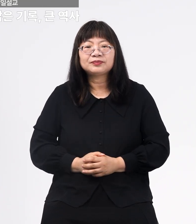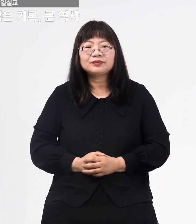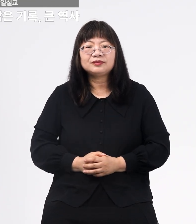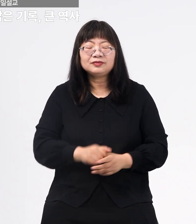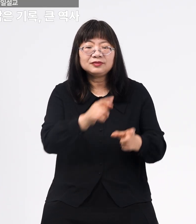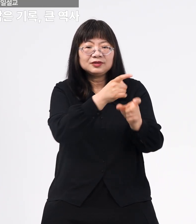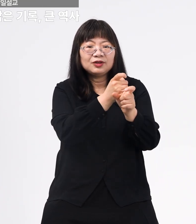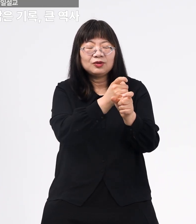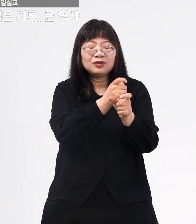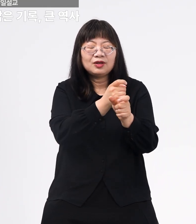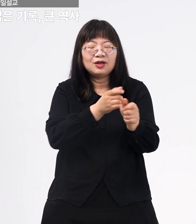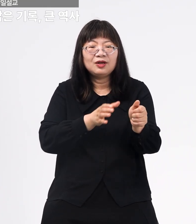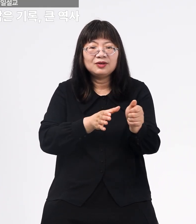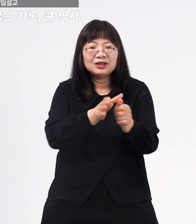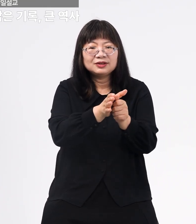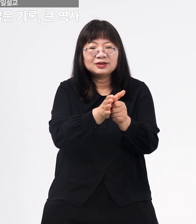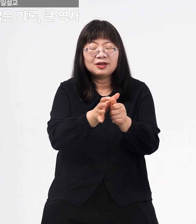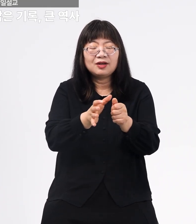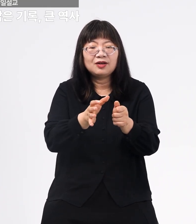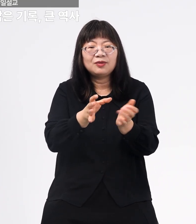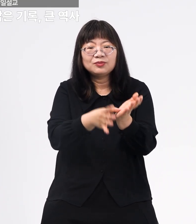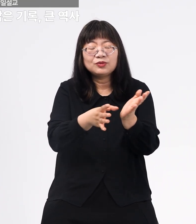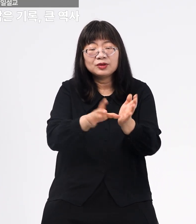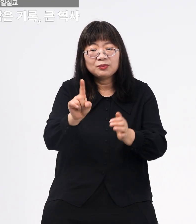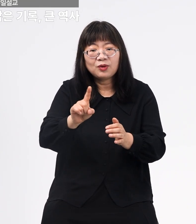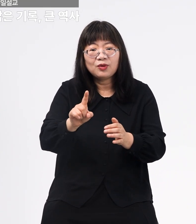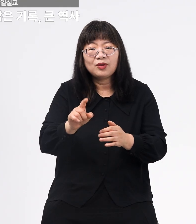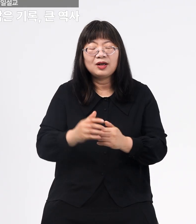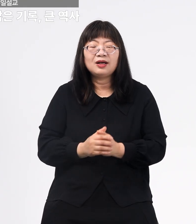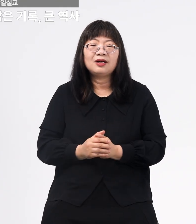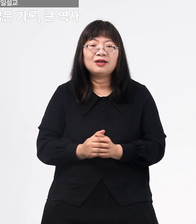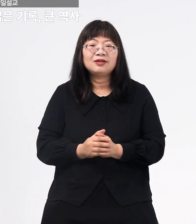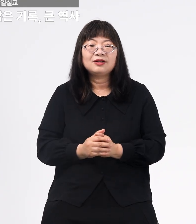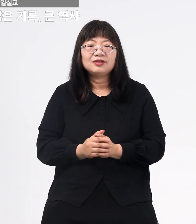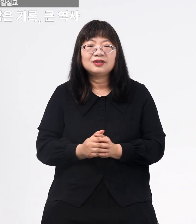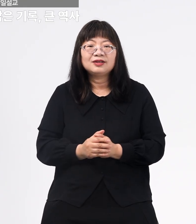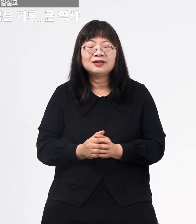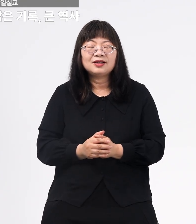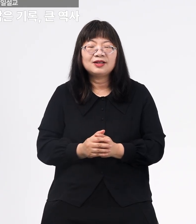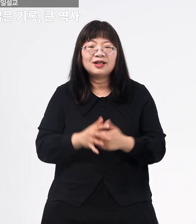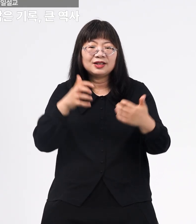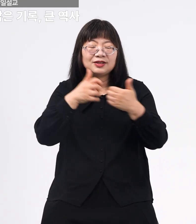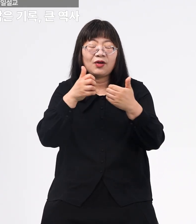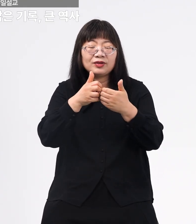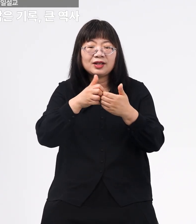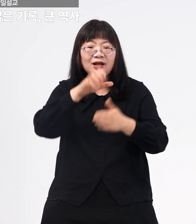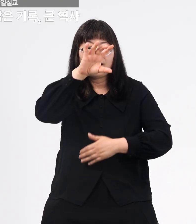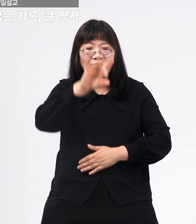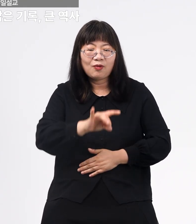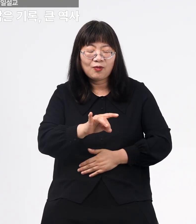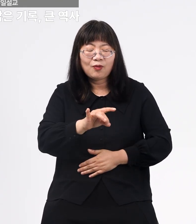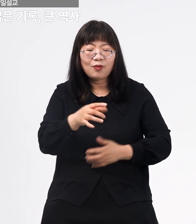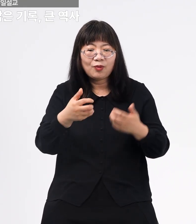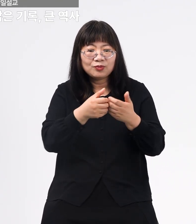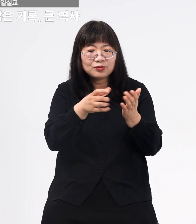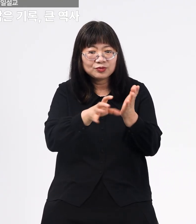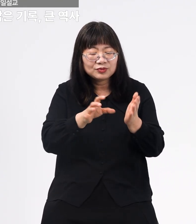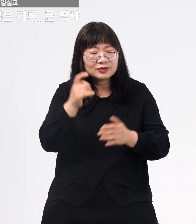적을 물리쳤던 무기들이 전부 신형 전쟁에 걸맞는